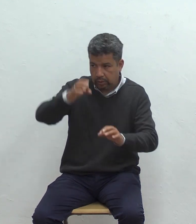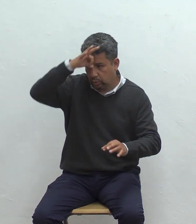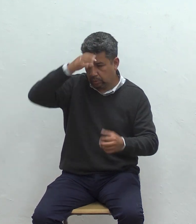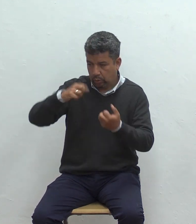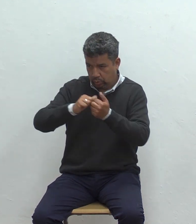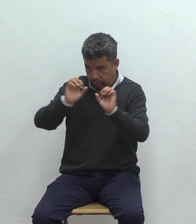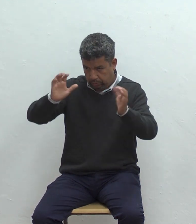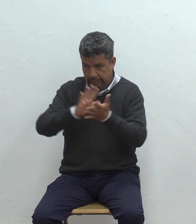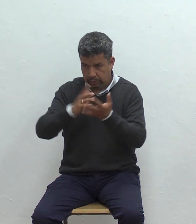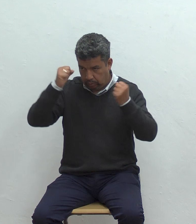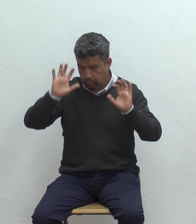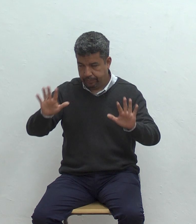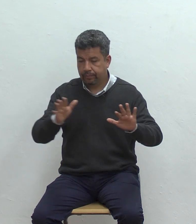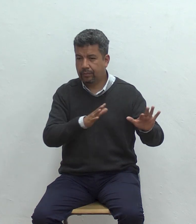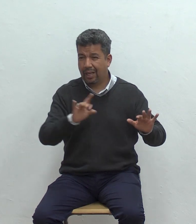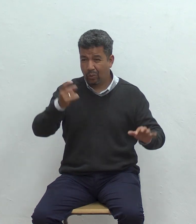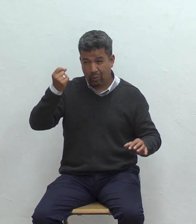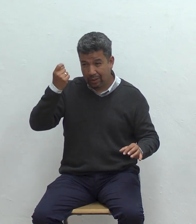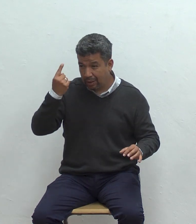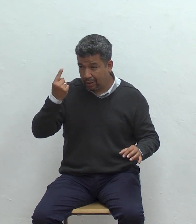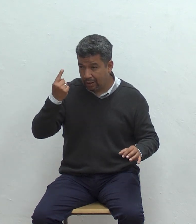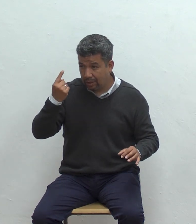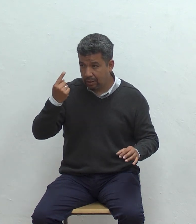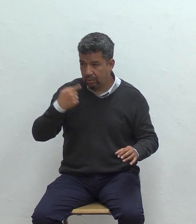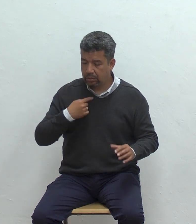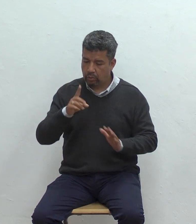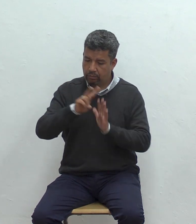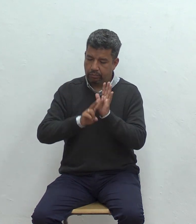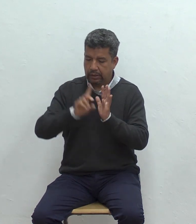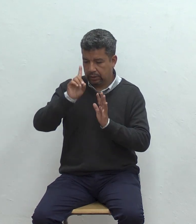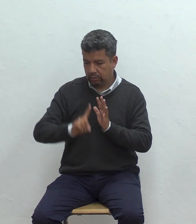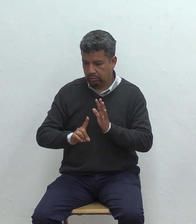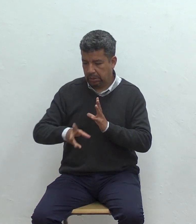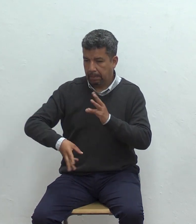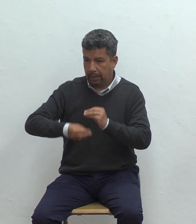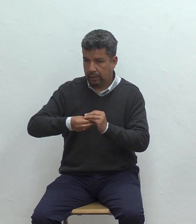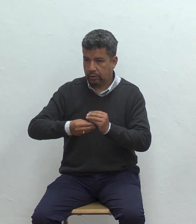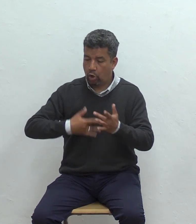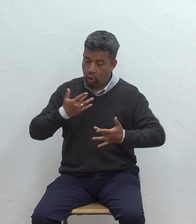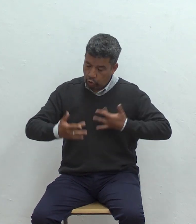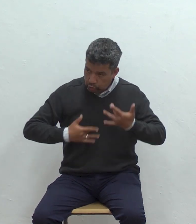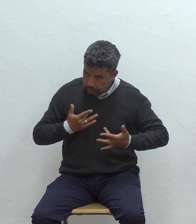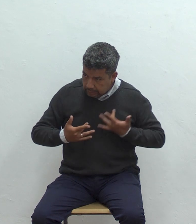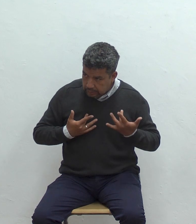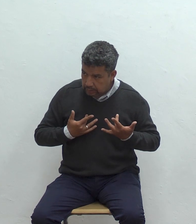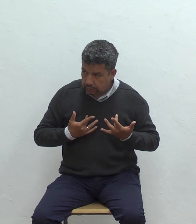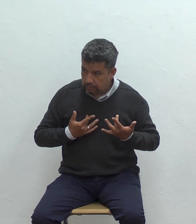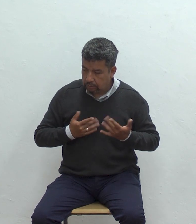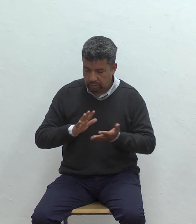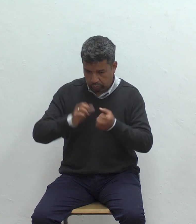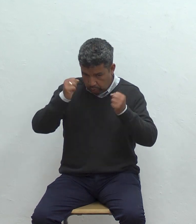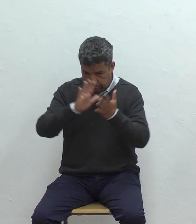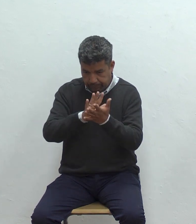no se preocupe. Cuando uno entiende, uno voluntariamente y además gozosamente, no se